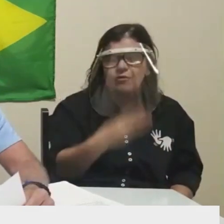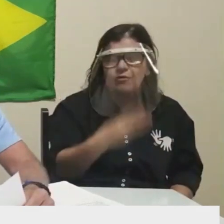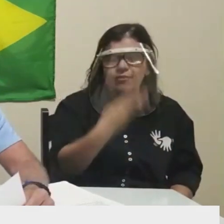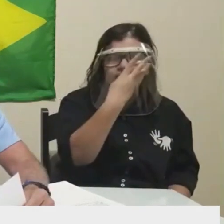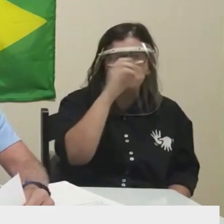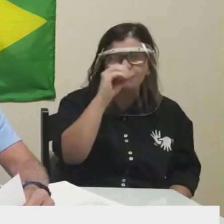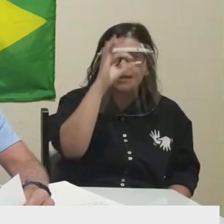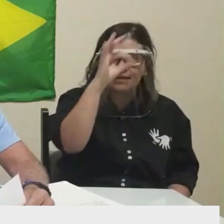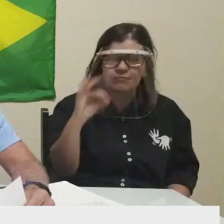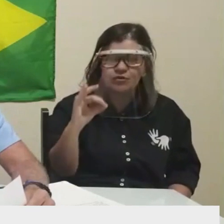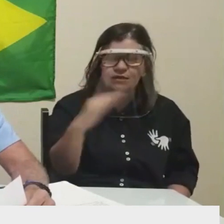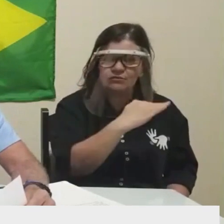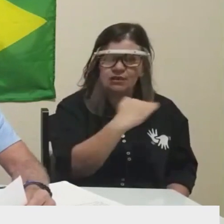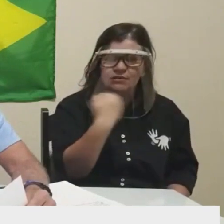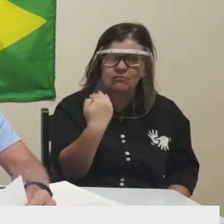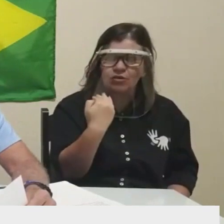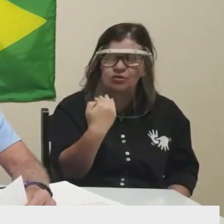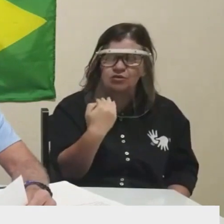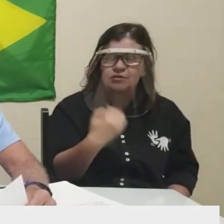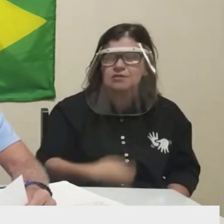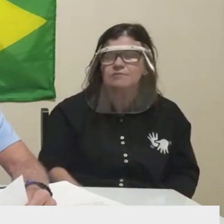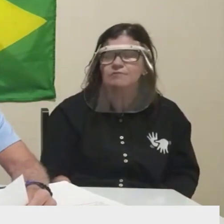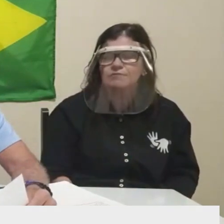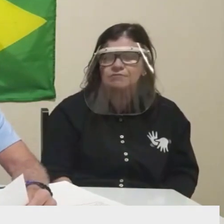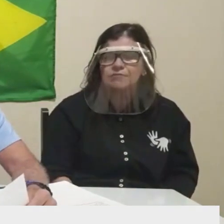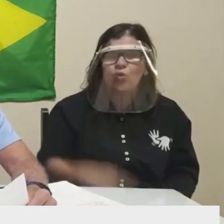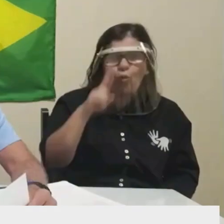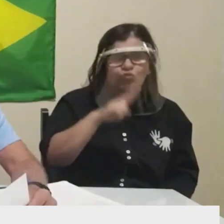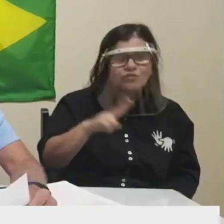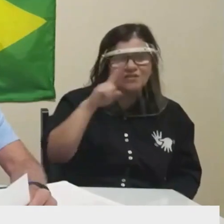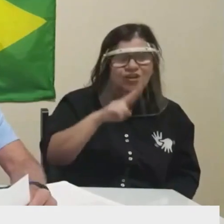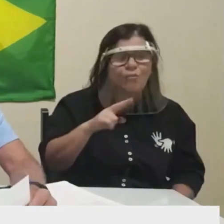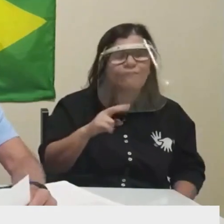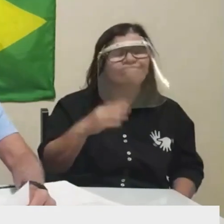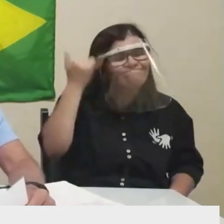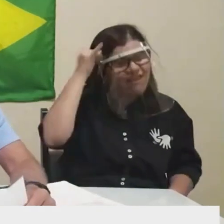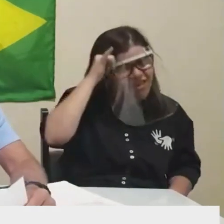30% das mortes, uma vez usando a hidroxicloroquina, poderiam...